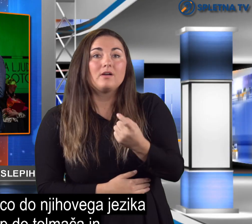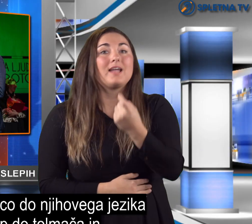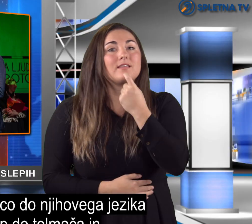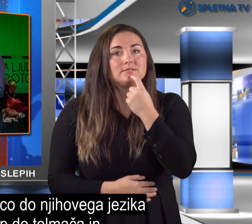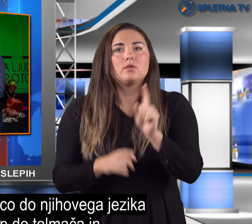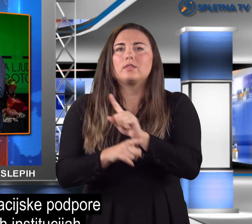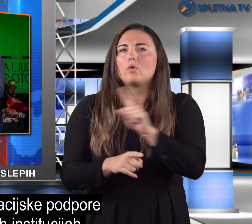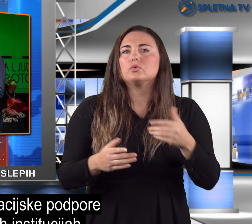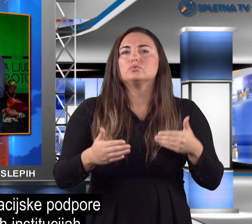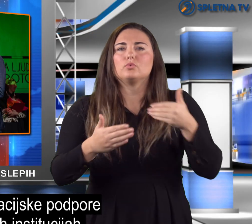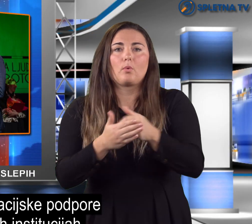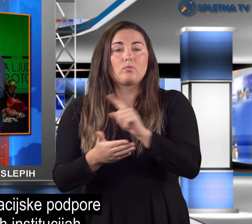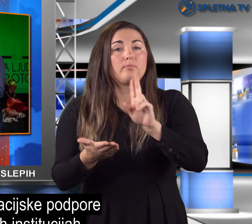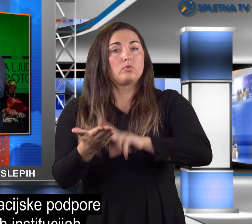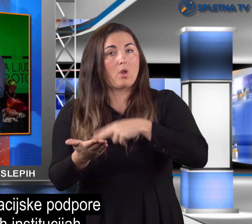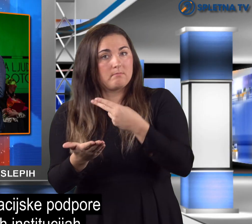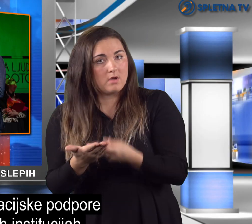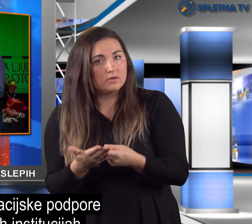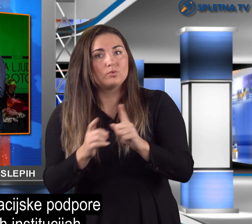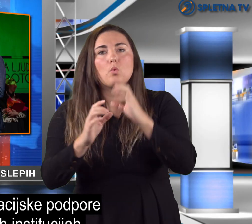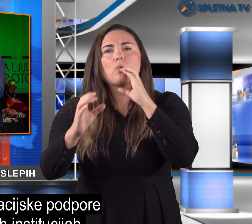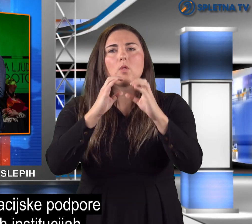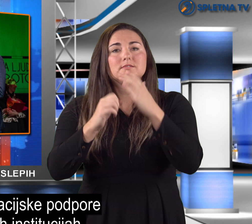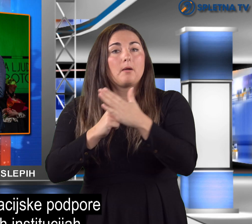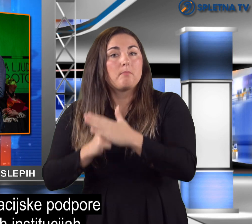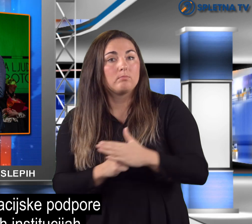tolmača in komunikacijske podpore v javnih institucijah.